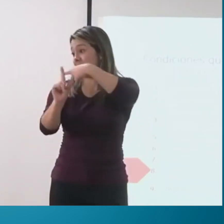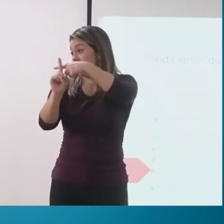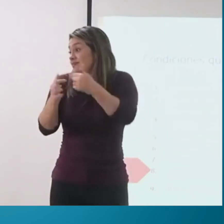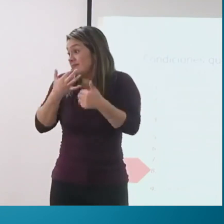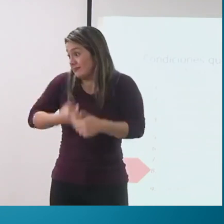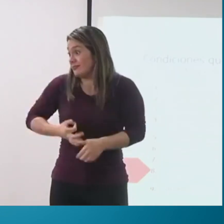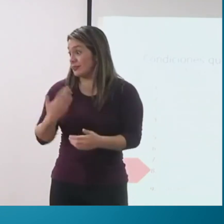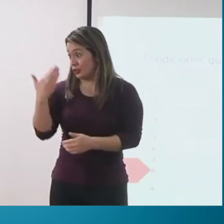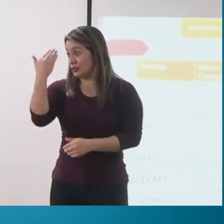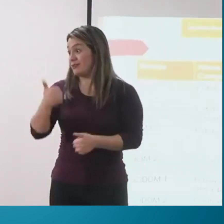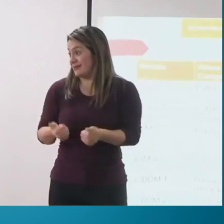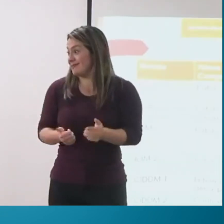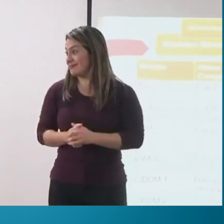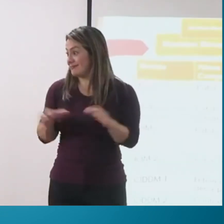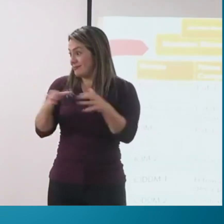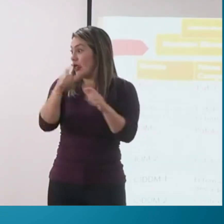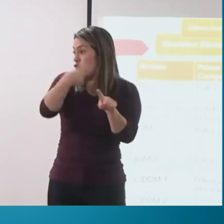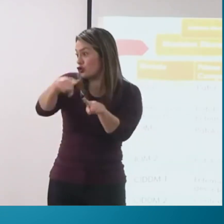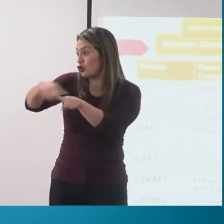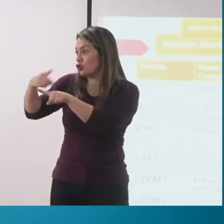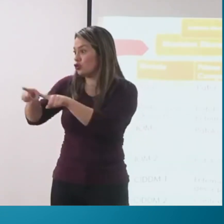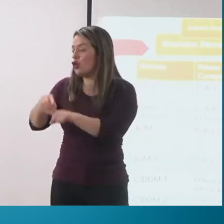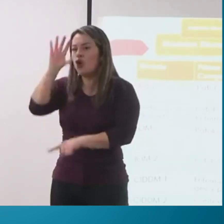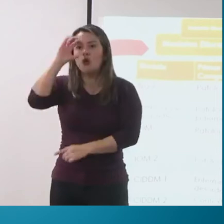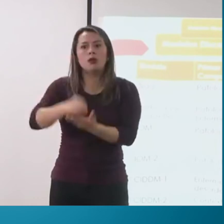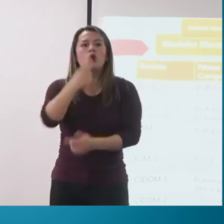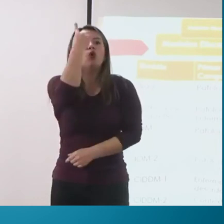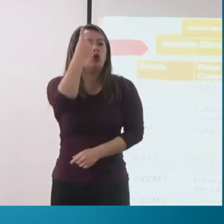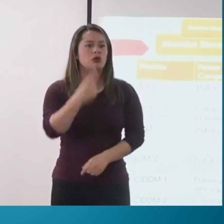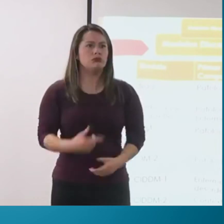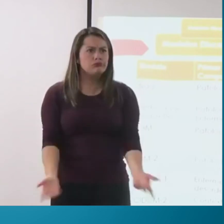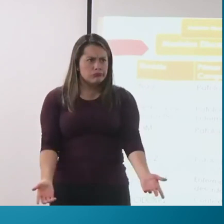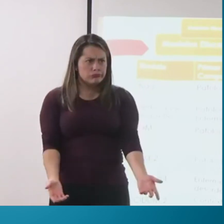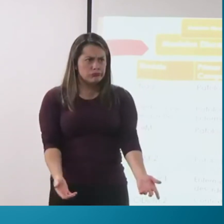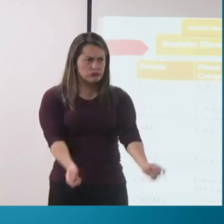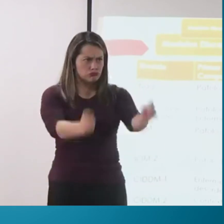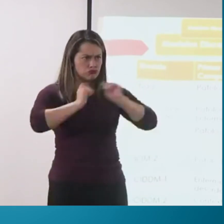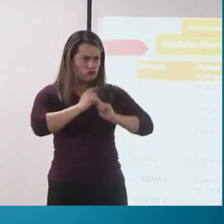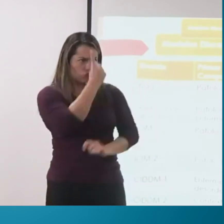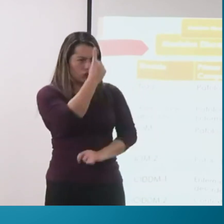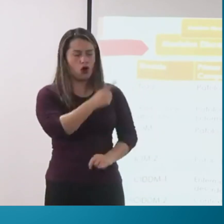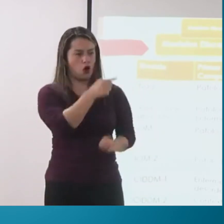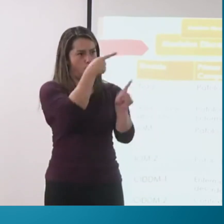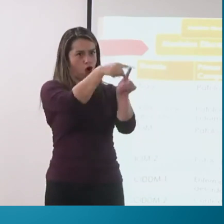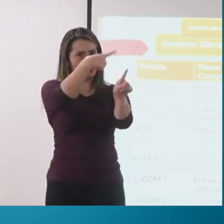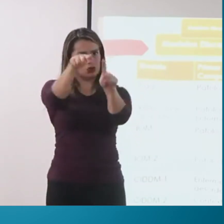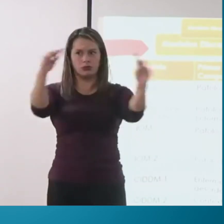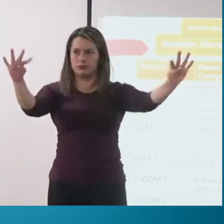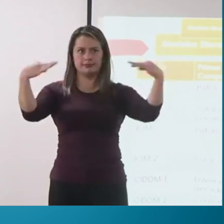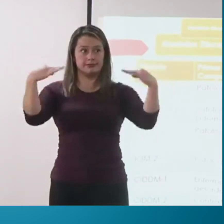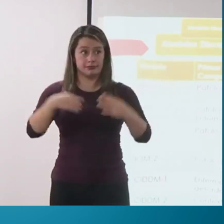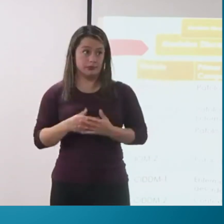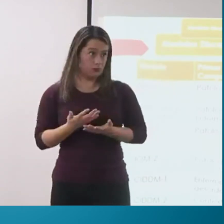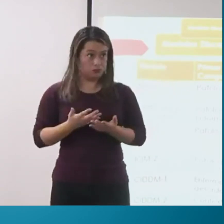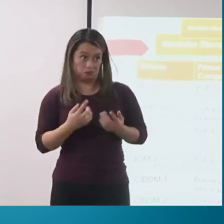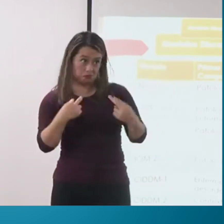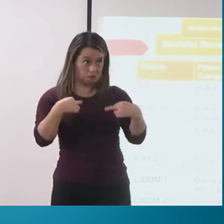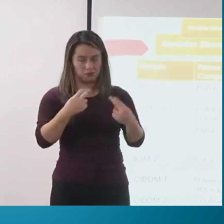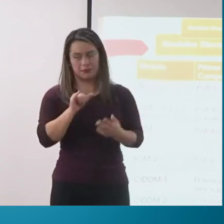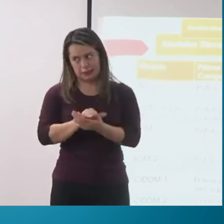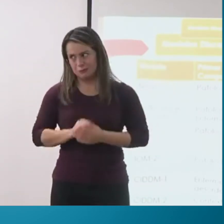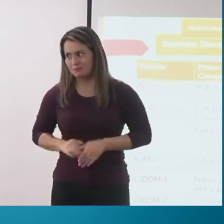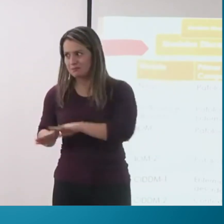digo. Entonces, estas son las características que deben tener. Acá les traje esto para mostrarles que en Colombia